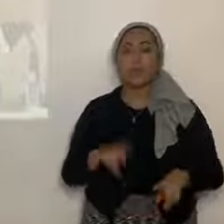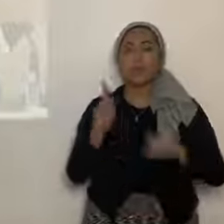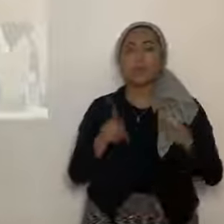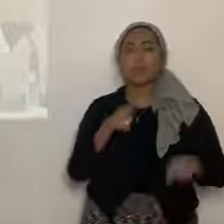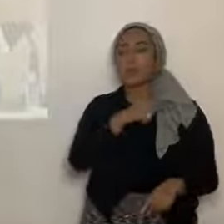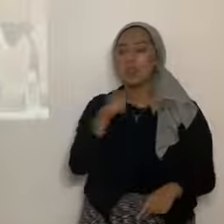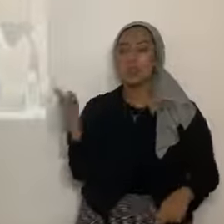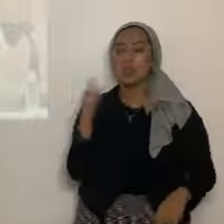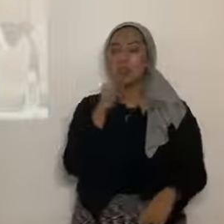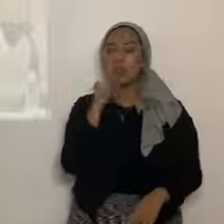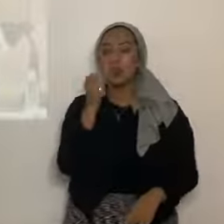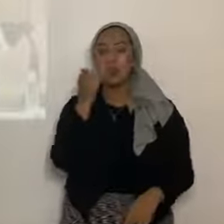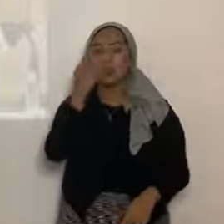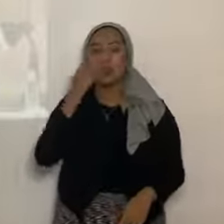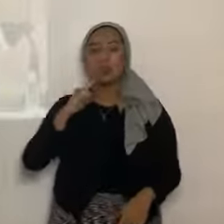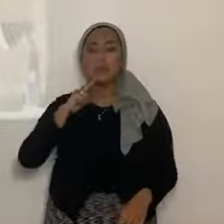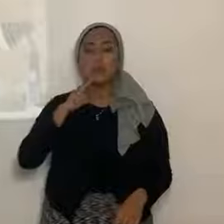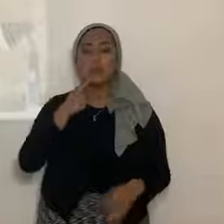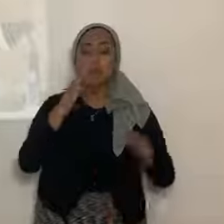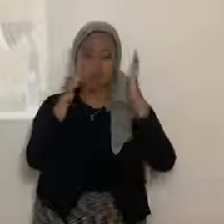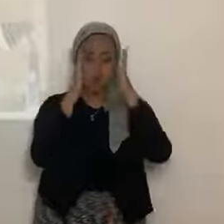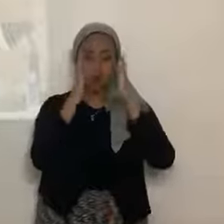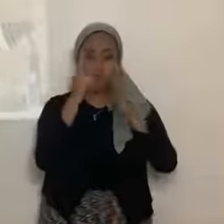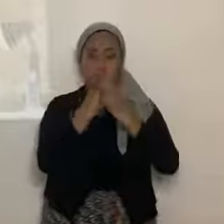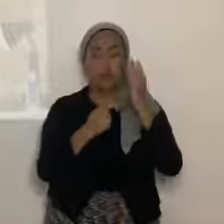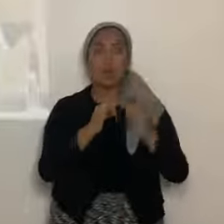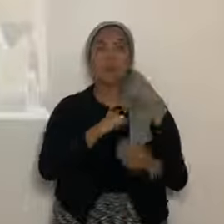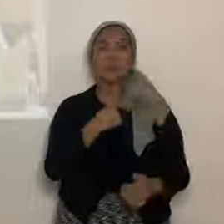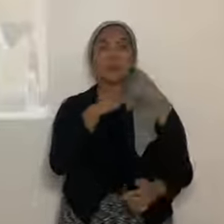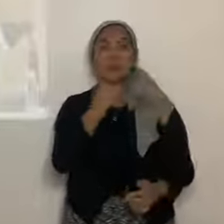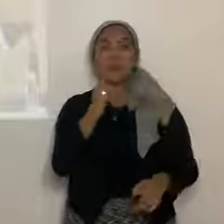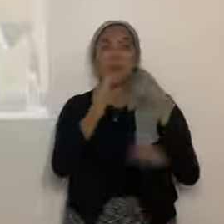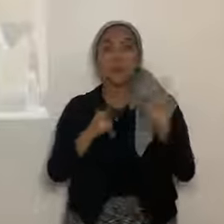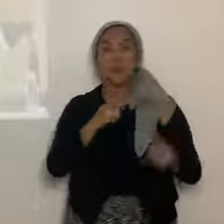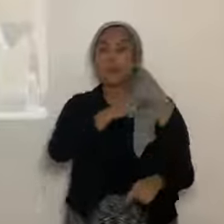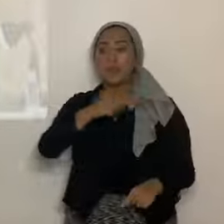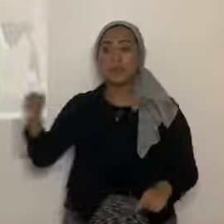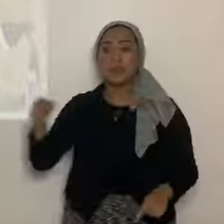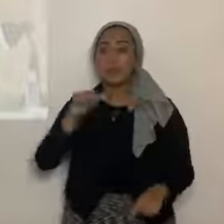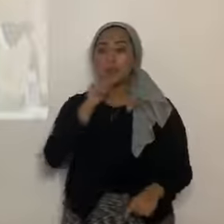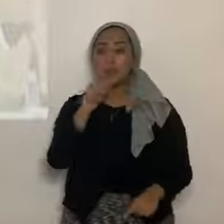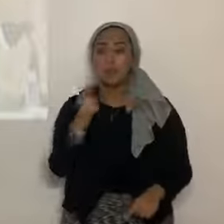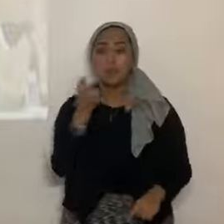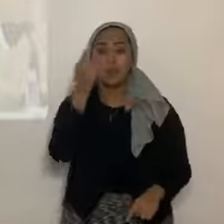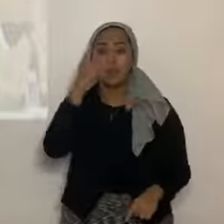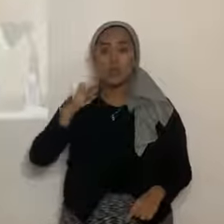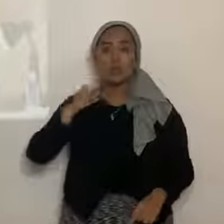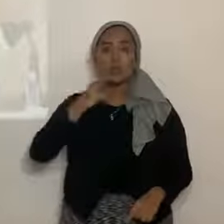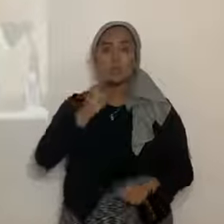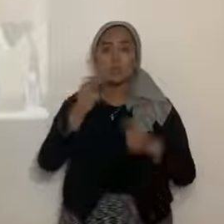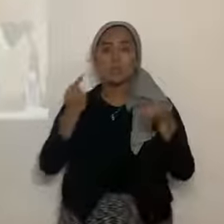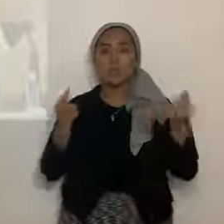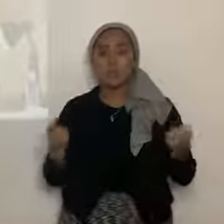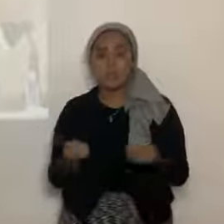la seriedad, atención lo que estoy diciendo, la gente no entiende la seriedad de los pecados de la